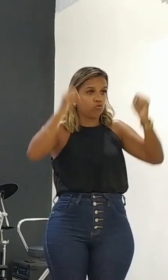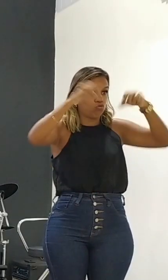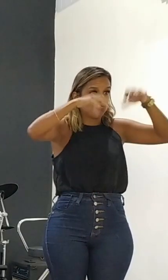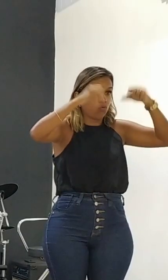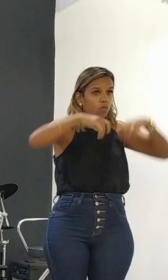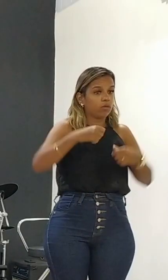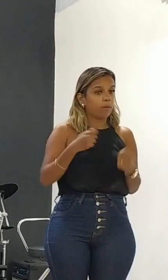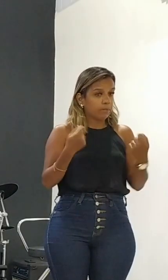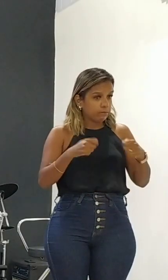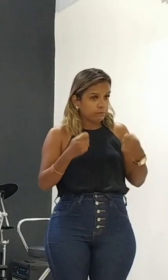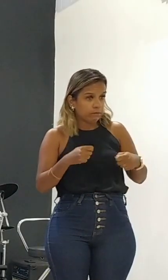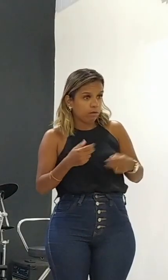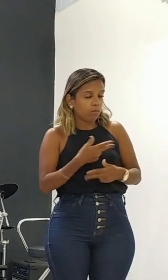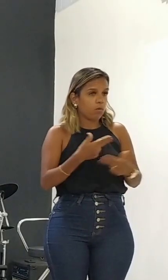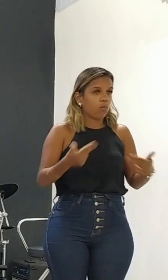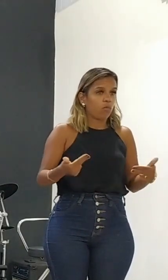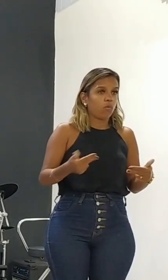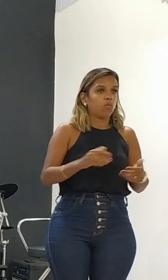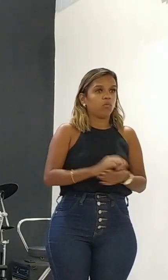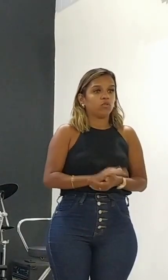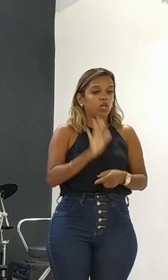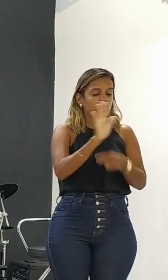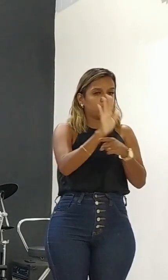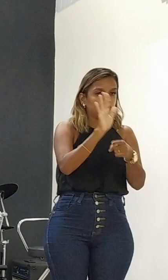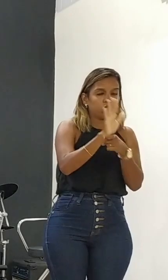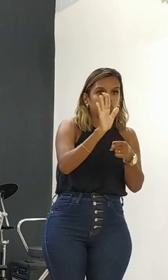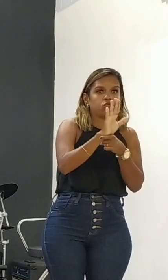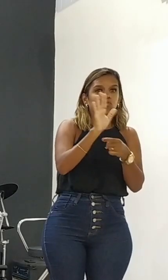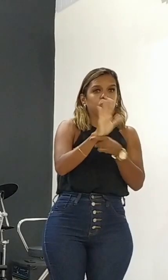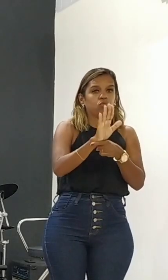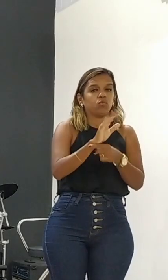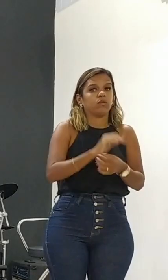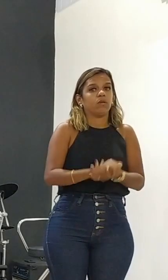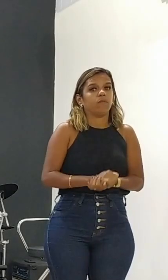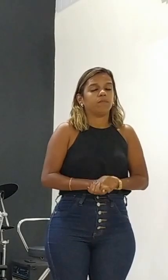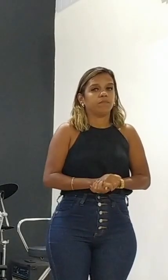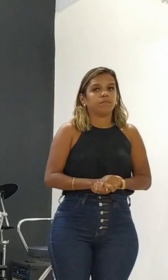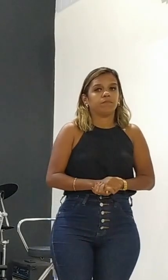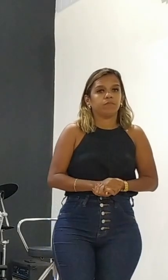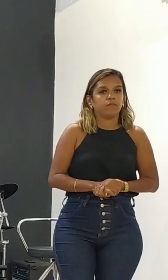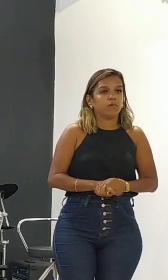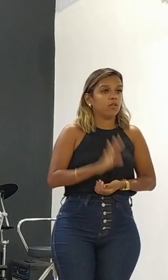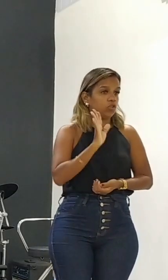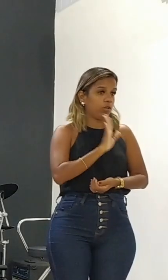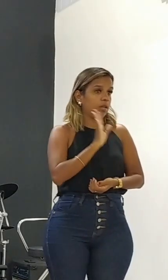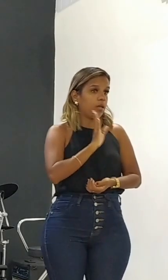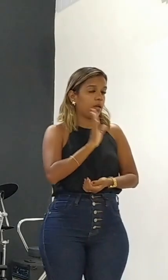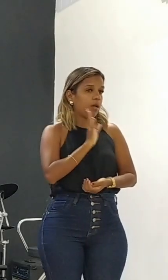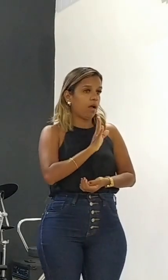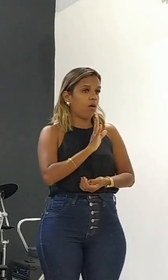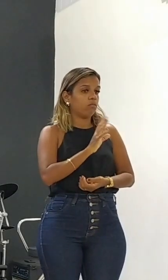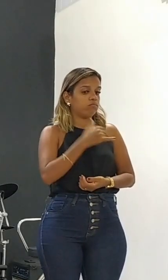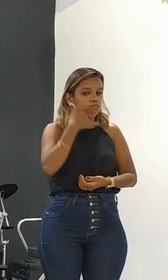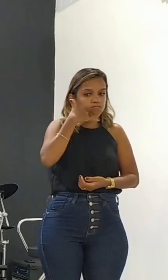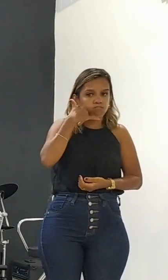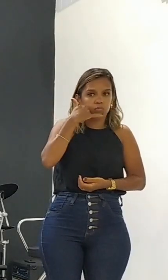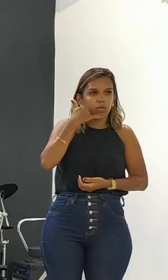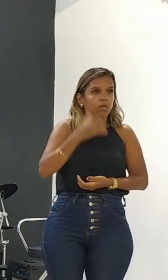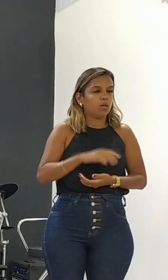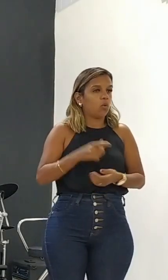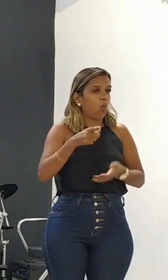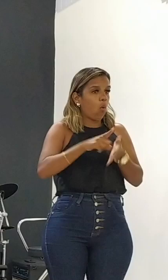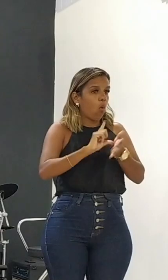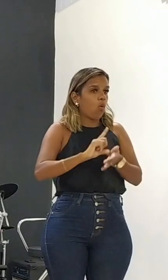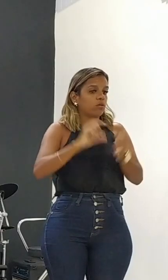não está precisando de alguma coisa, né? Está precisando de ajuda, se precisar pode falar. Eu achei bacana isso no meio da igreja, né? E a gente